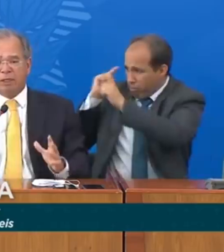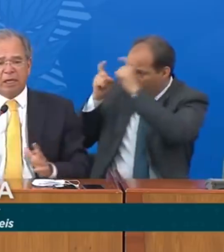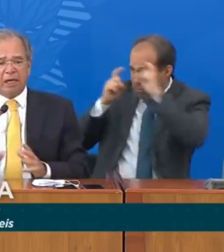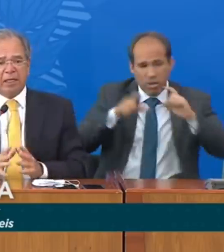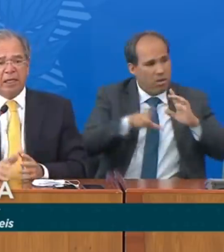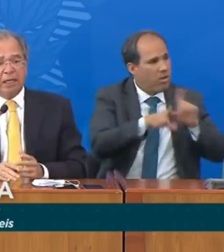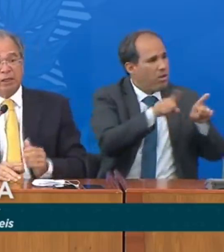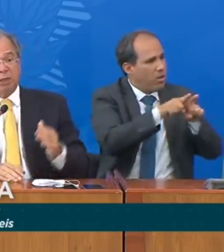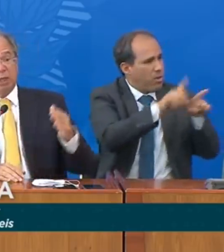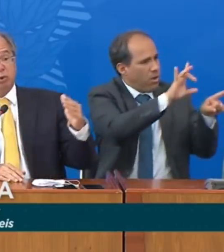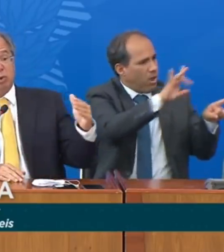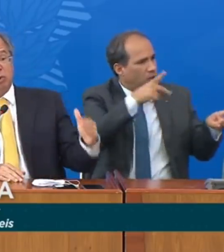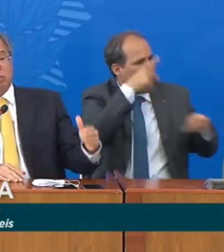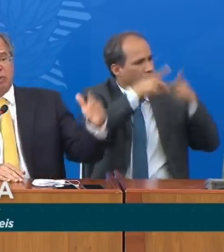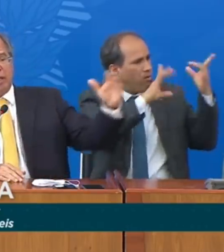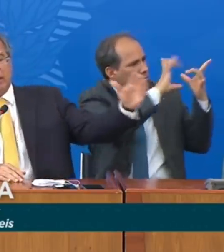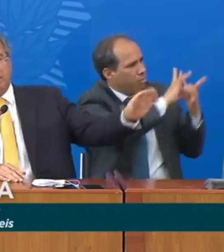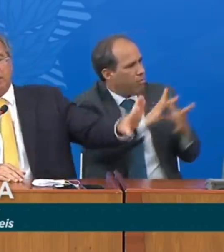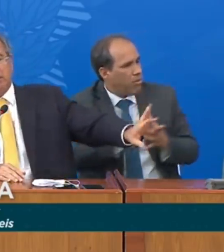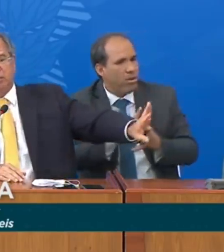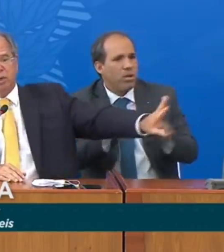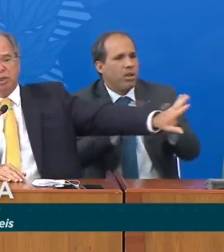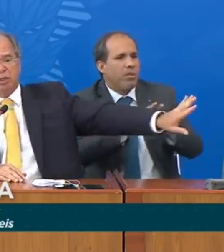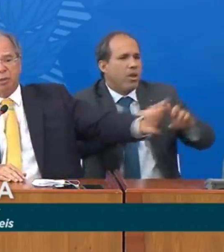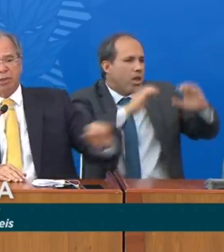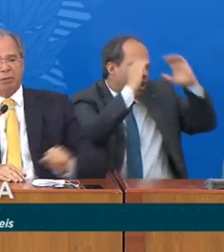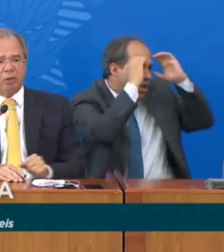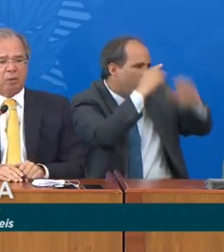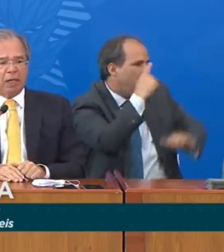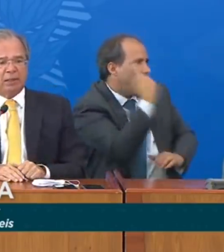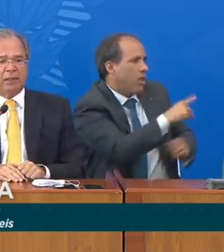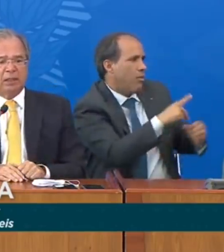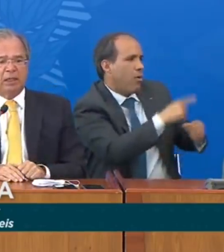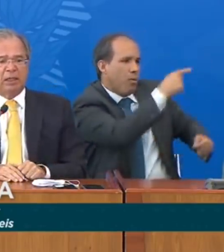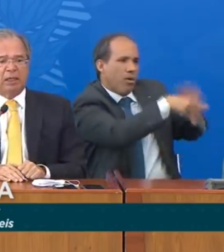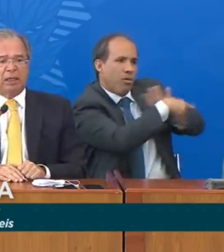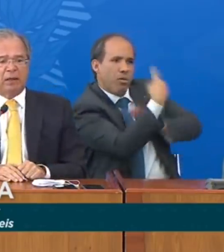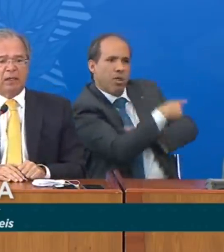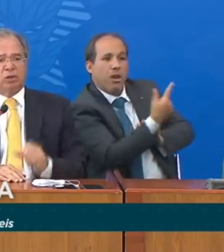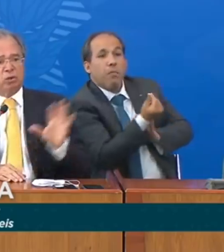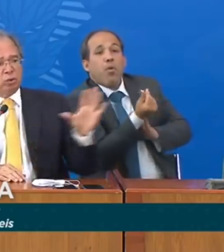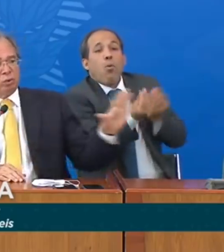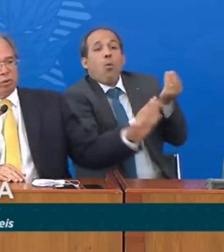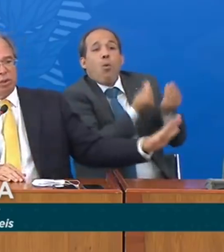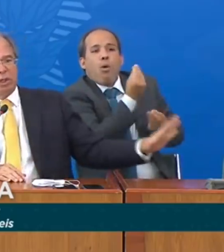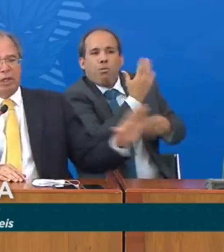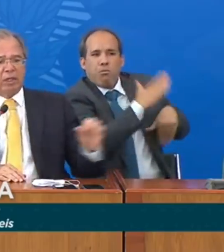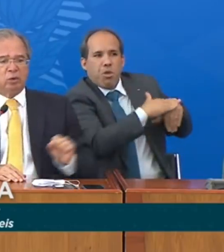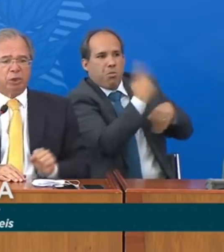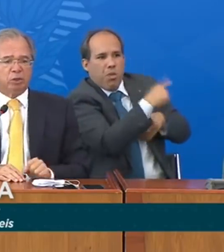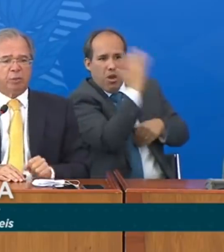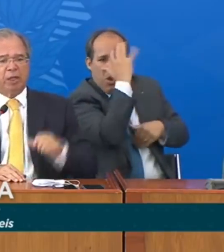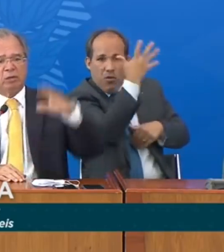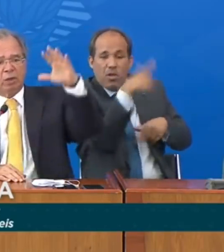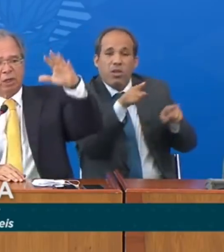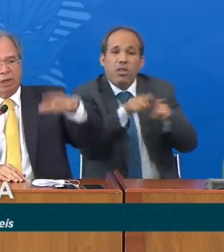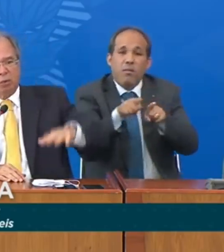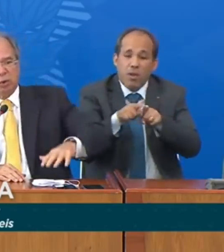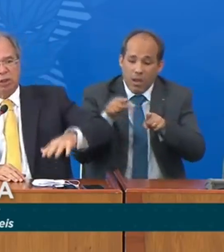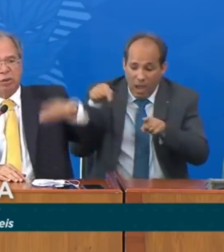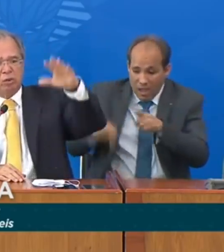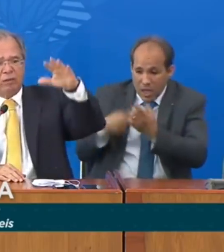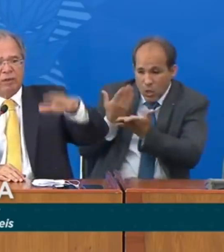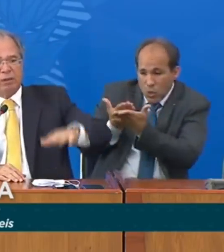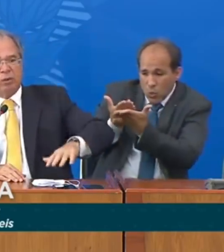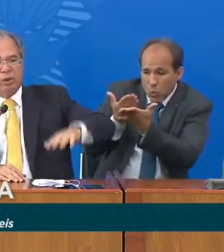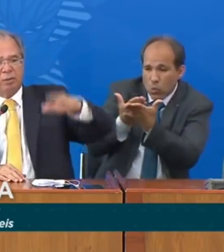uma forma integrada, respeito absoluto à independência da política de preço da Petrobras, estudos do ministro Bento em